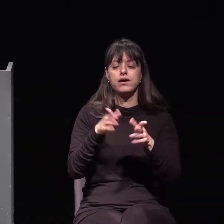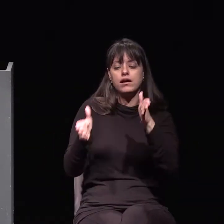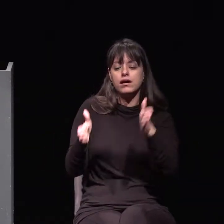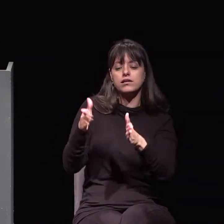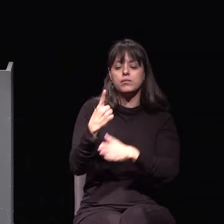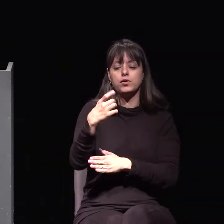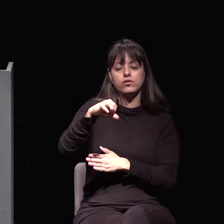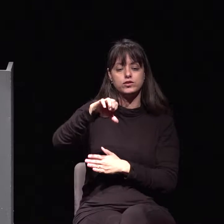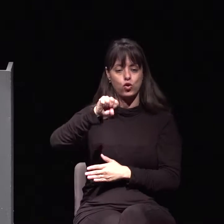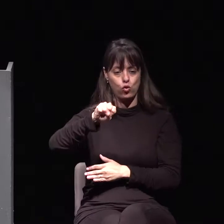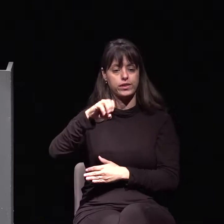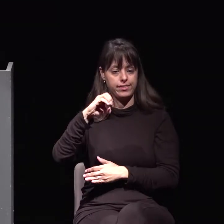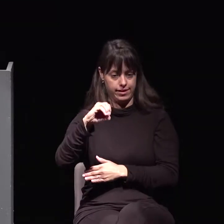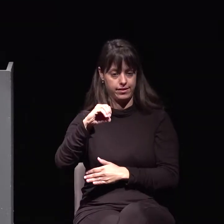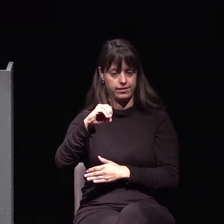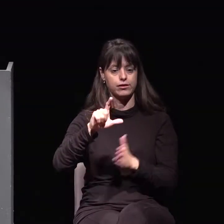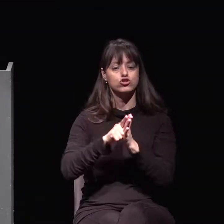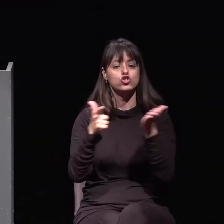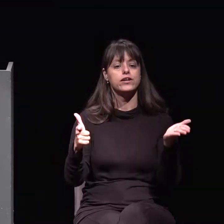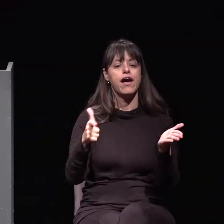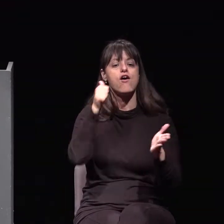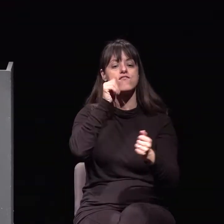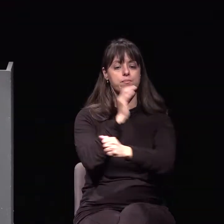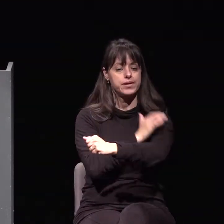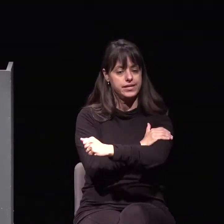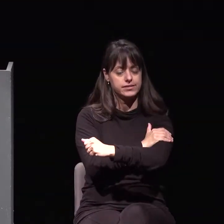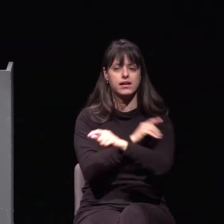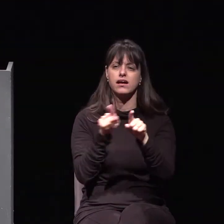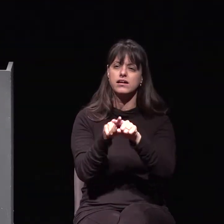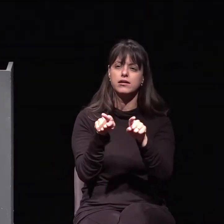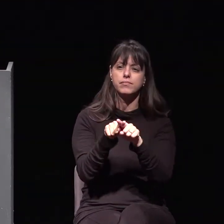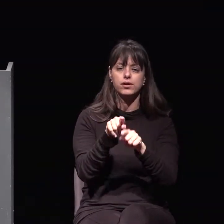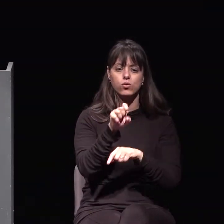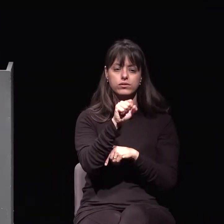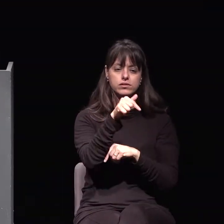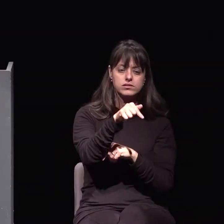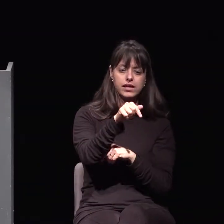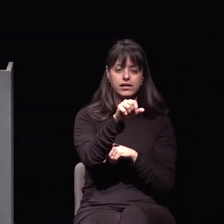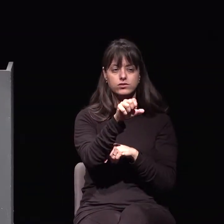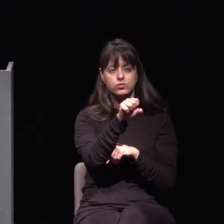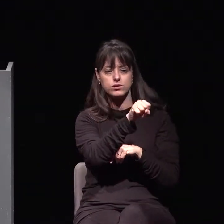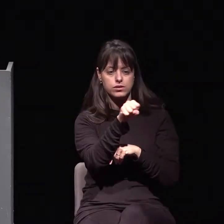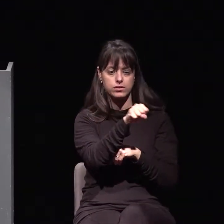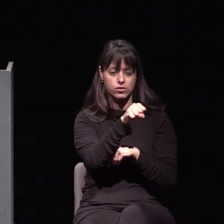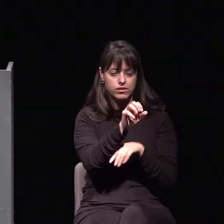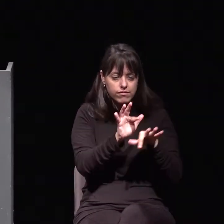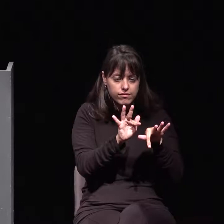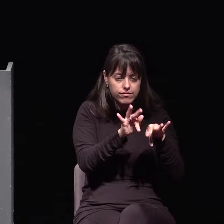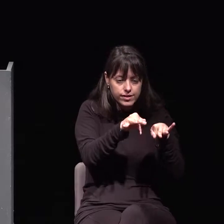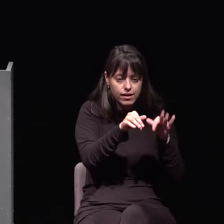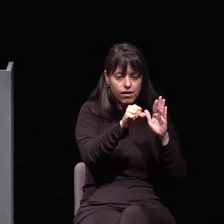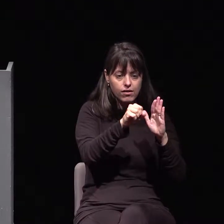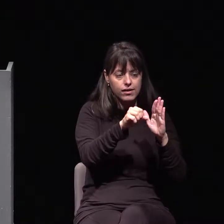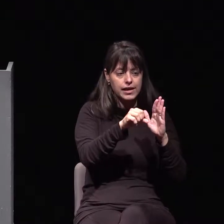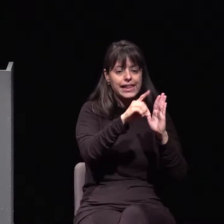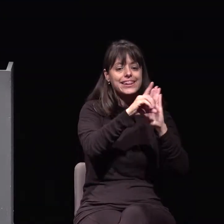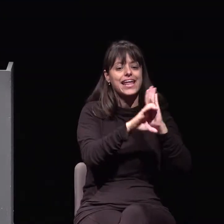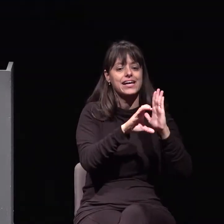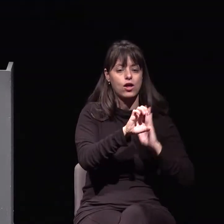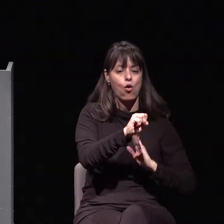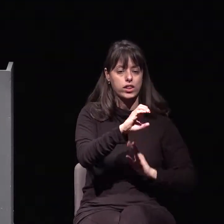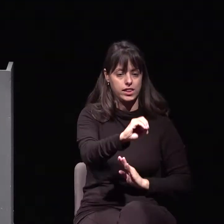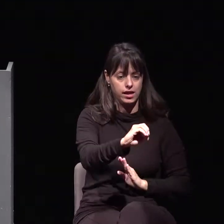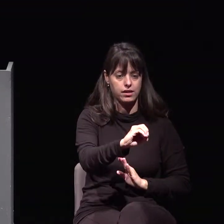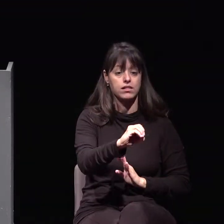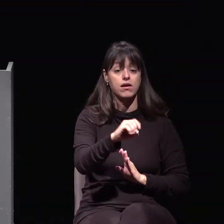Mulher. E entre 87 e 88, ali já no finzinho da década de 80, no processo de elaboração de